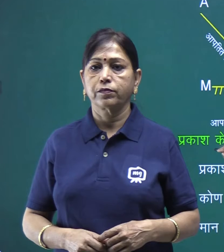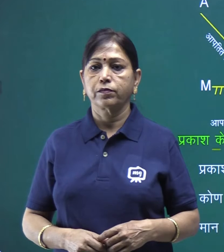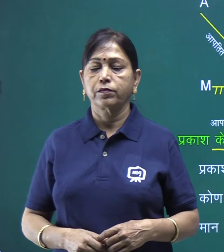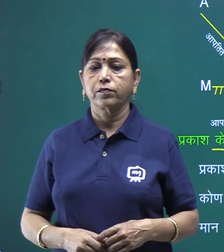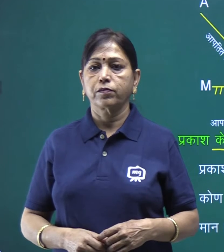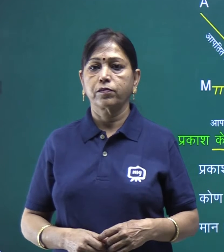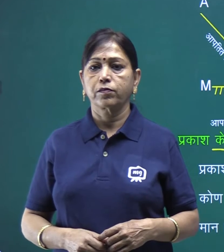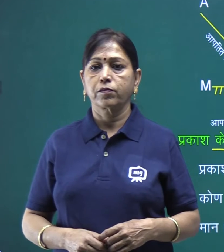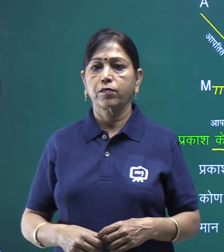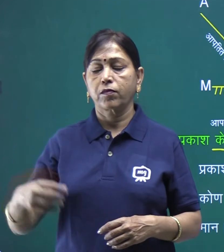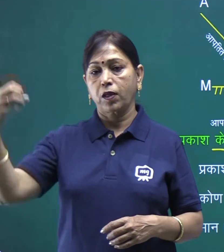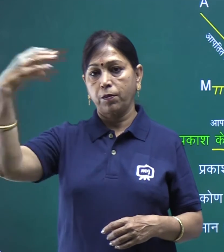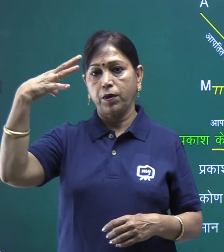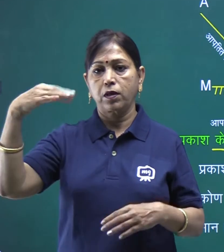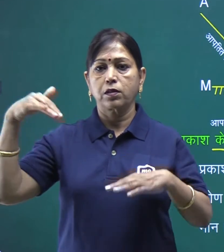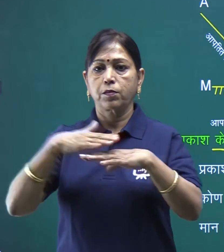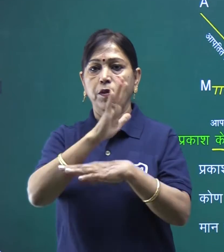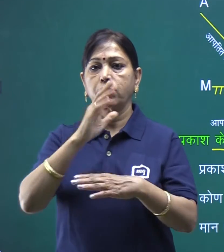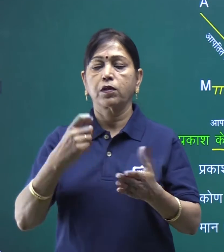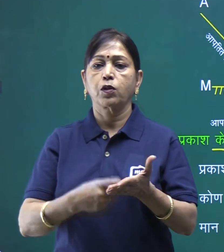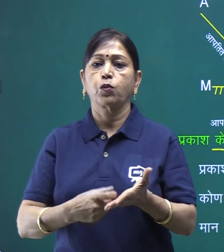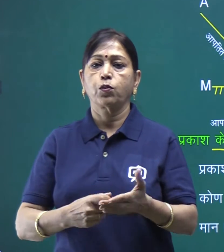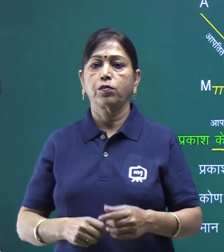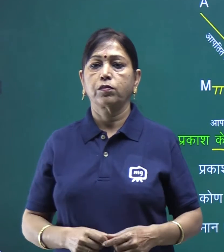प्रकाश के परावर्तन के नियम।